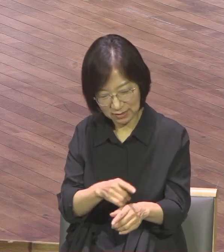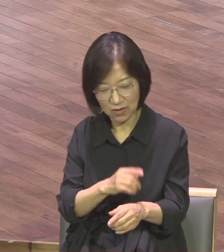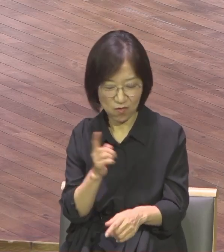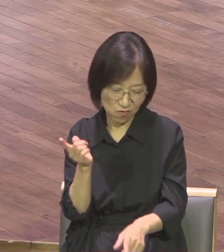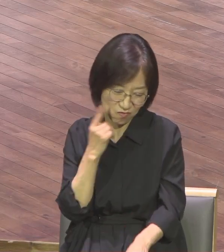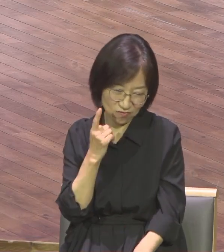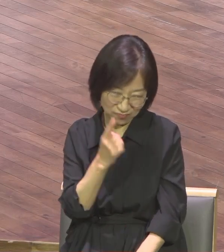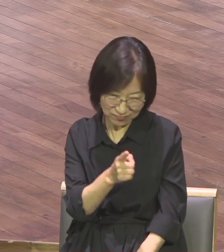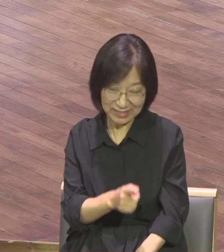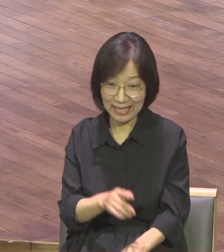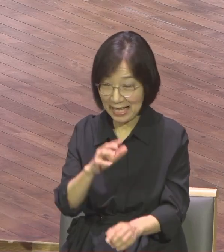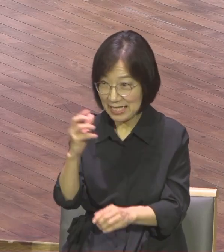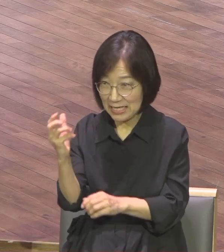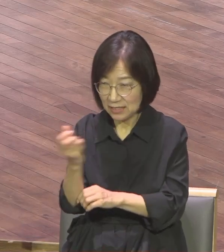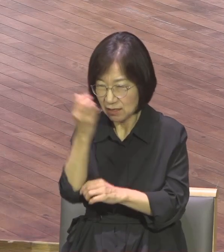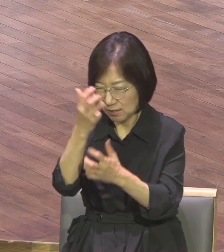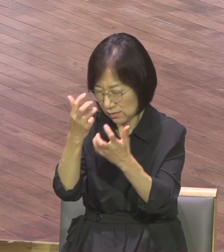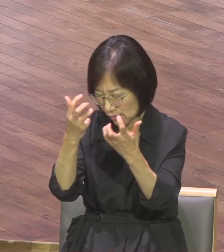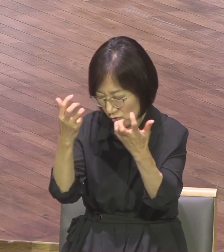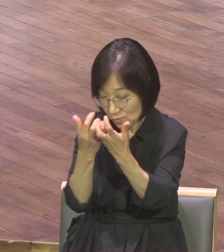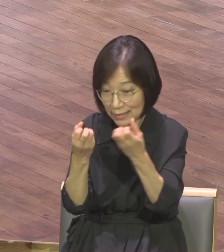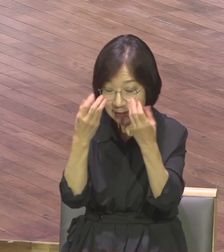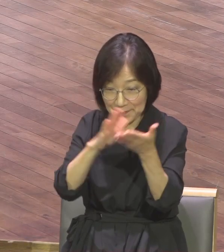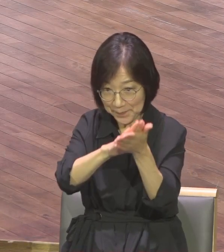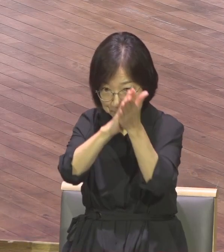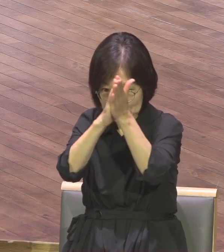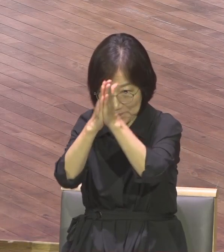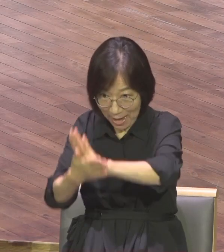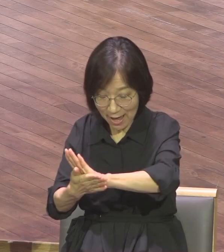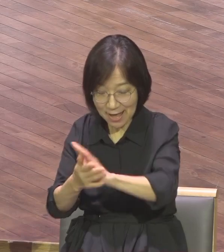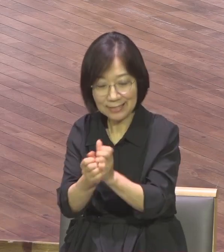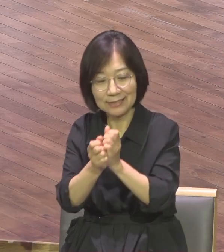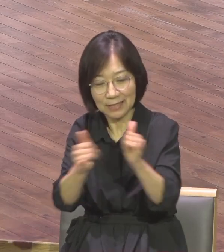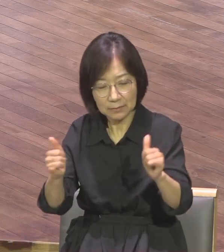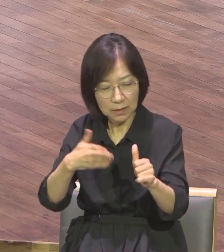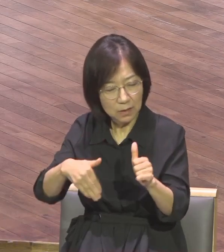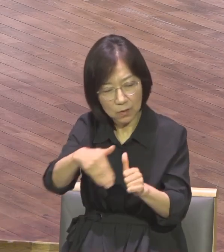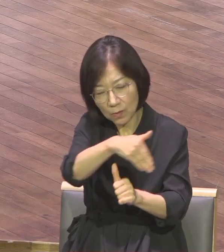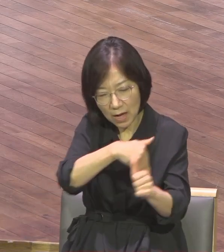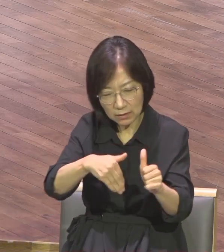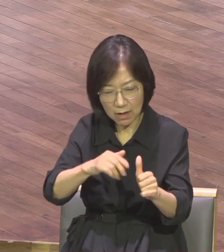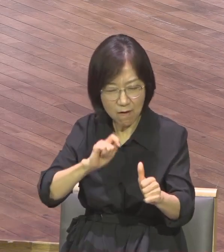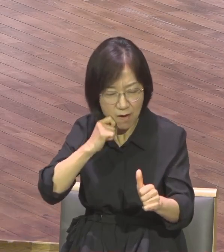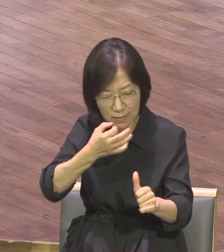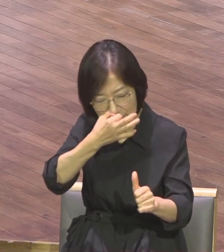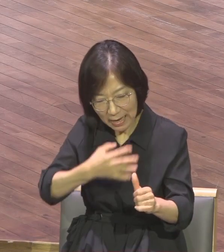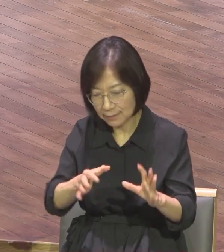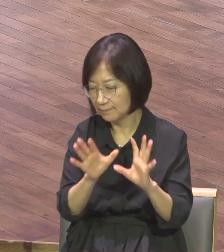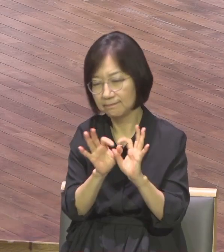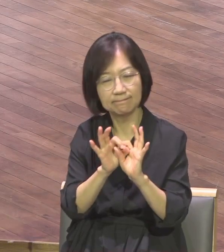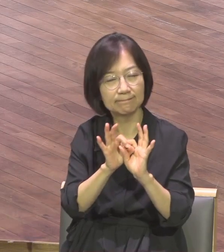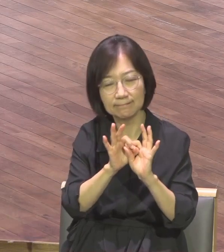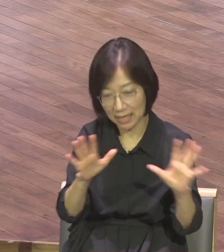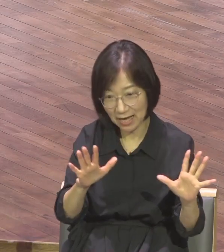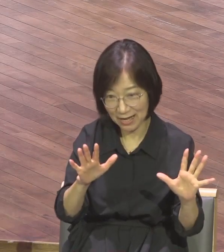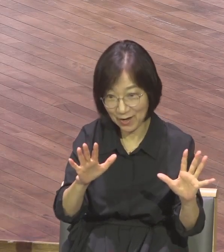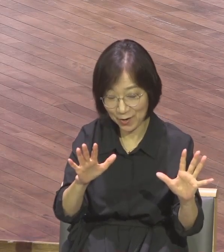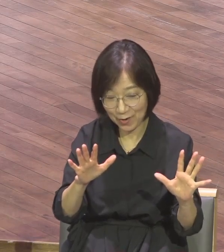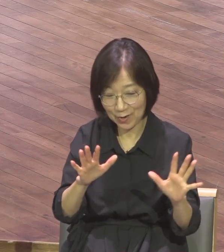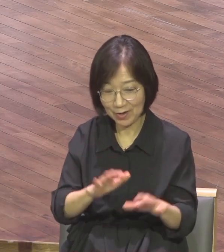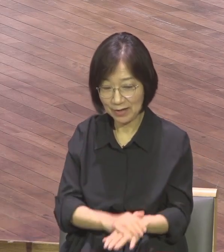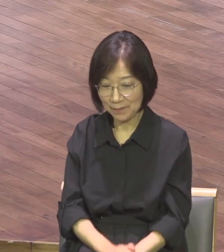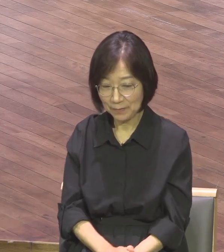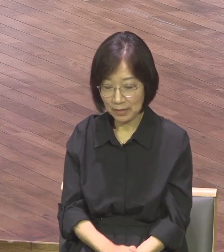성령으로 거듭난 사람은요, 환경 상관없이, 나 너 상관없이,